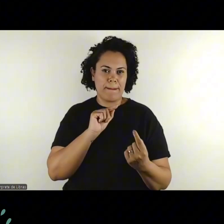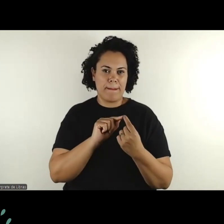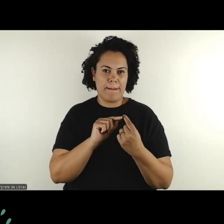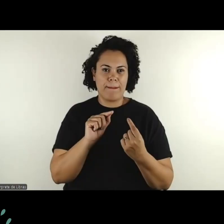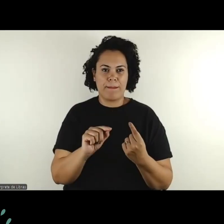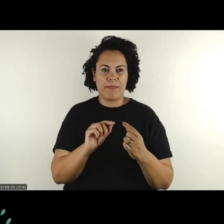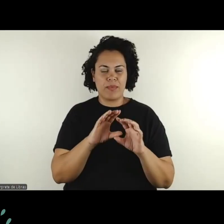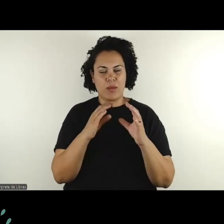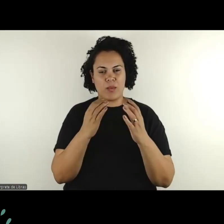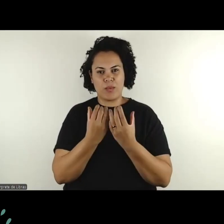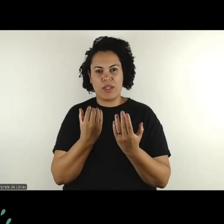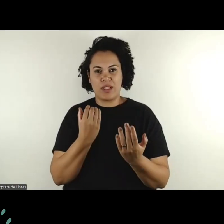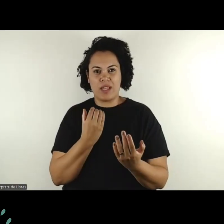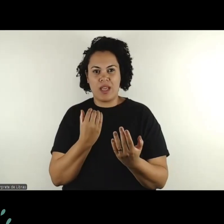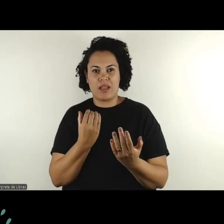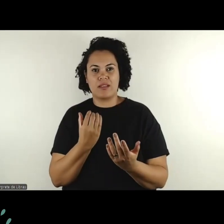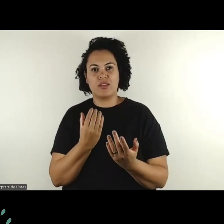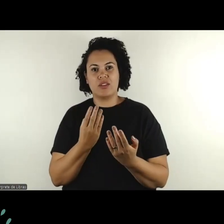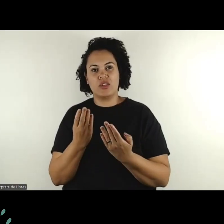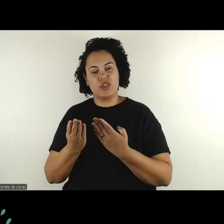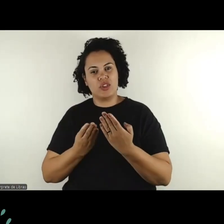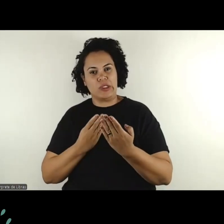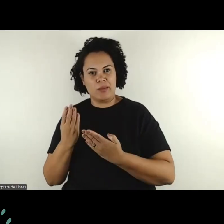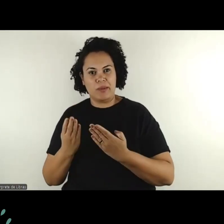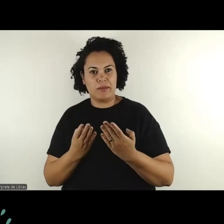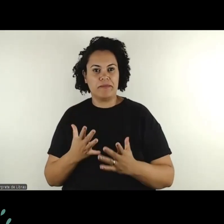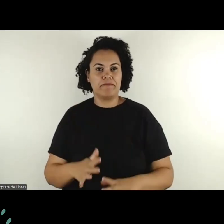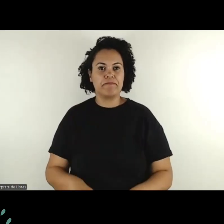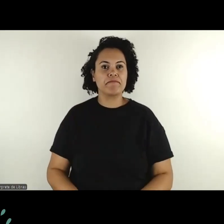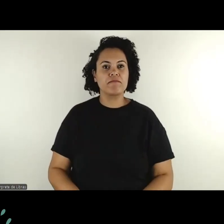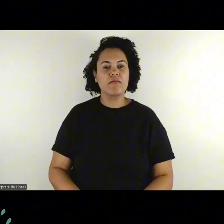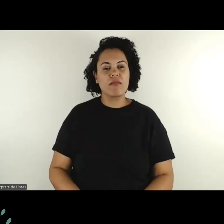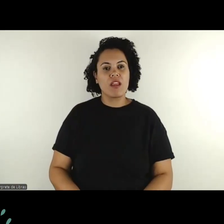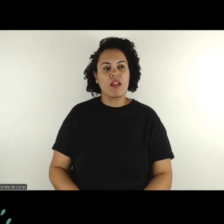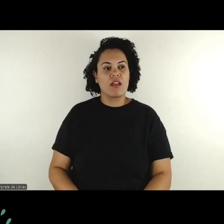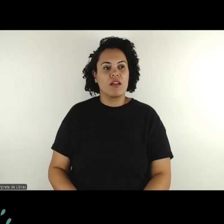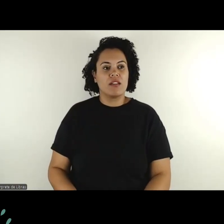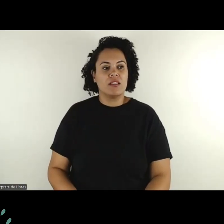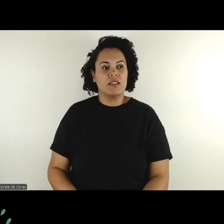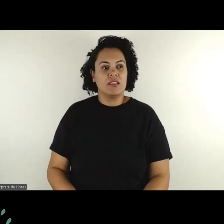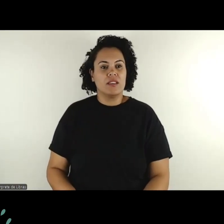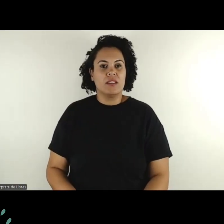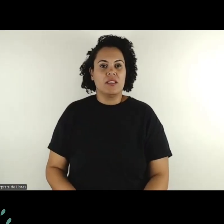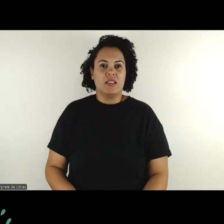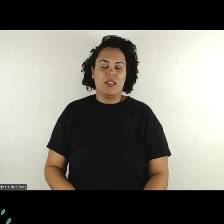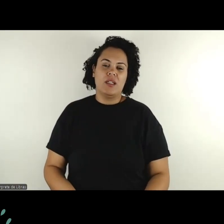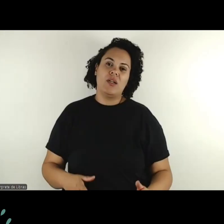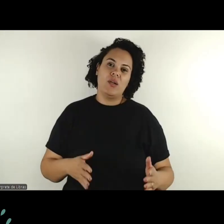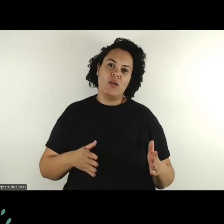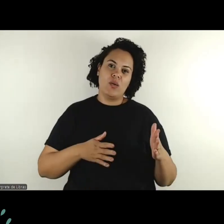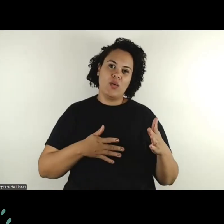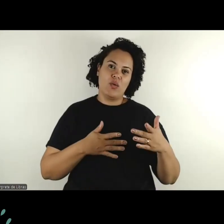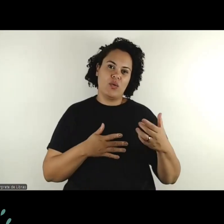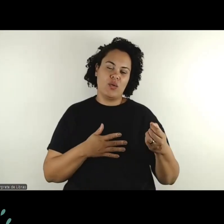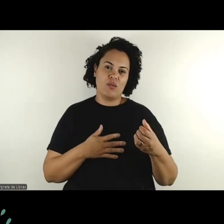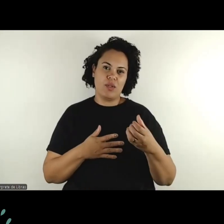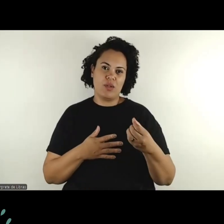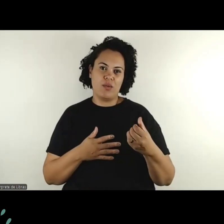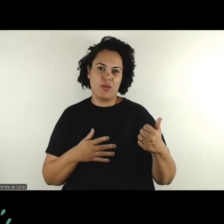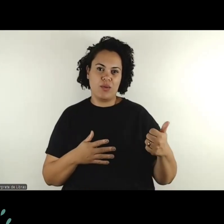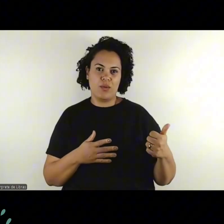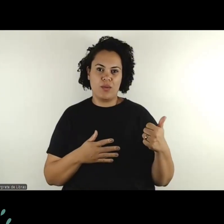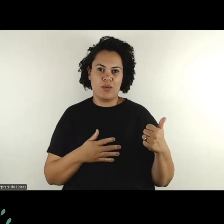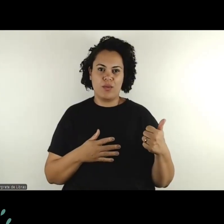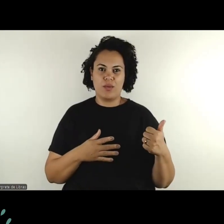comunidades terapêuticas. Mas, né, assim, até de 2001, né, quando a gente tem a aprovação da